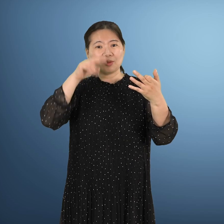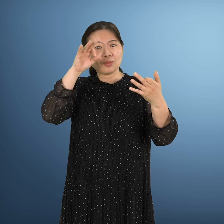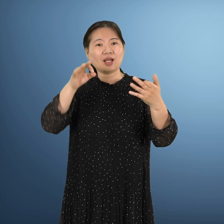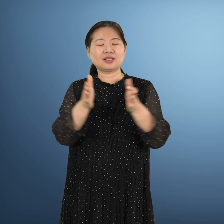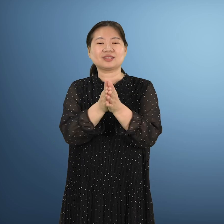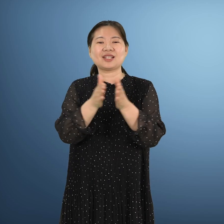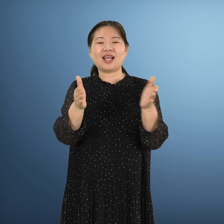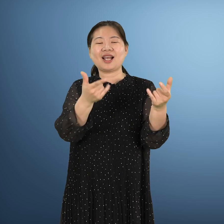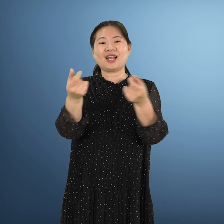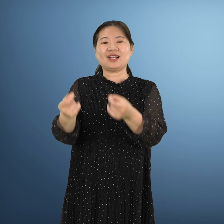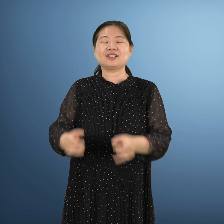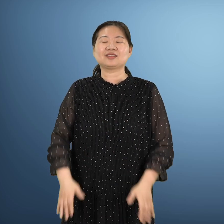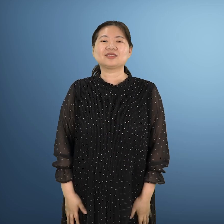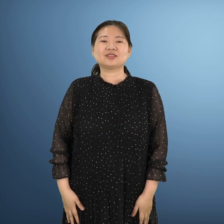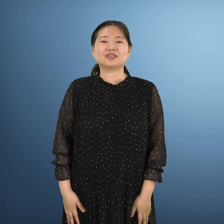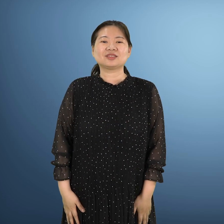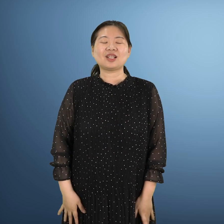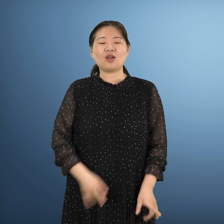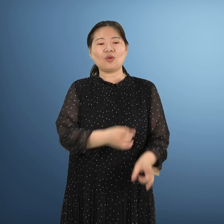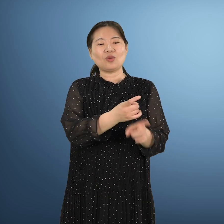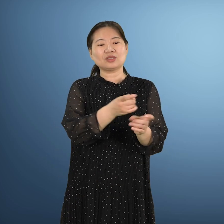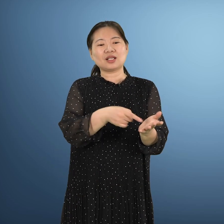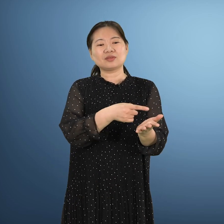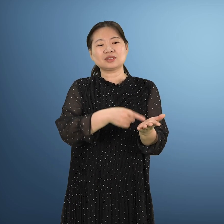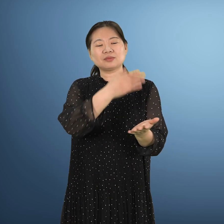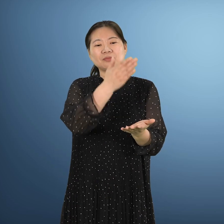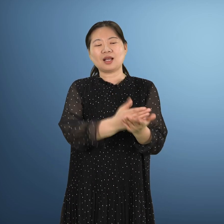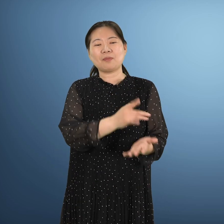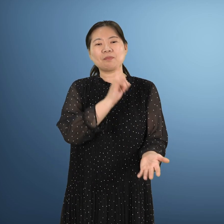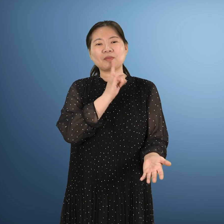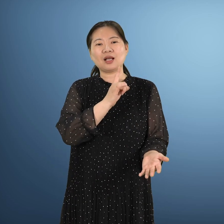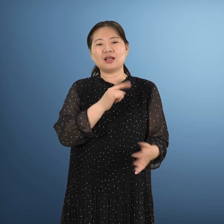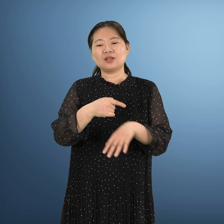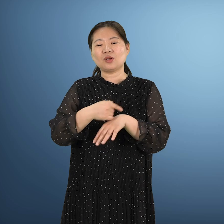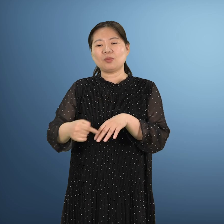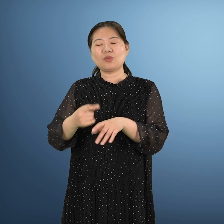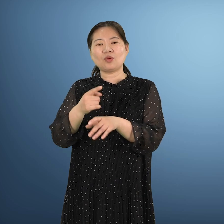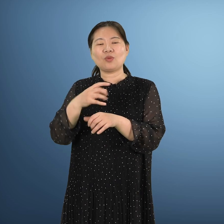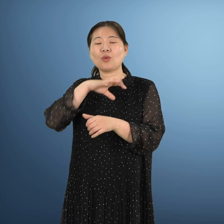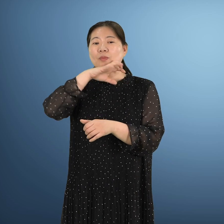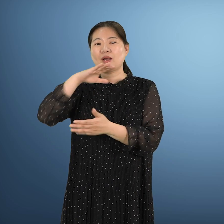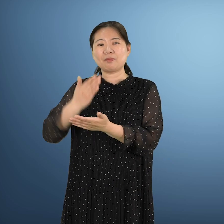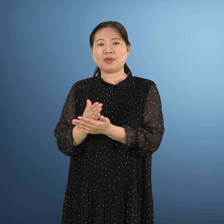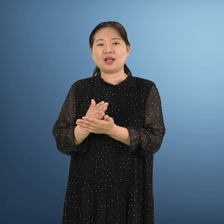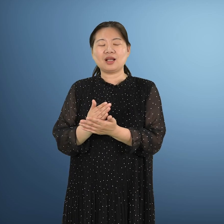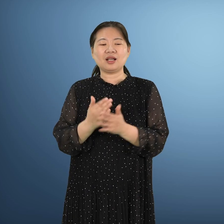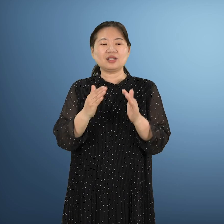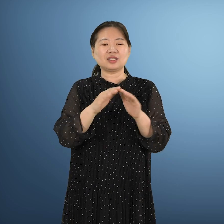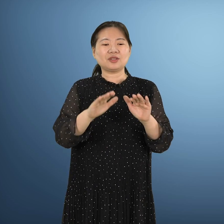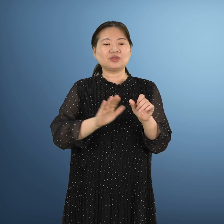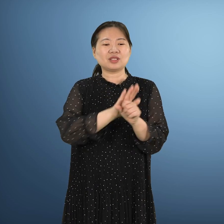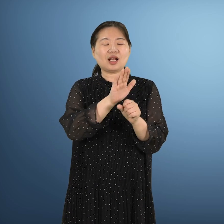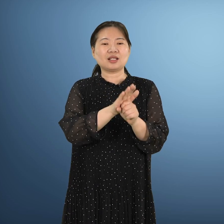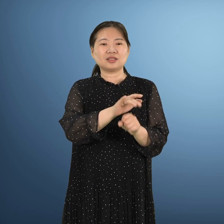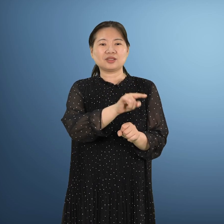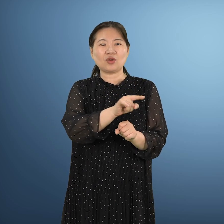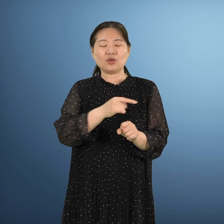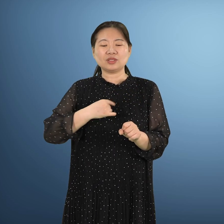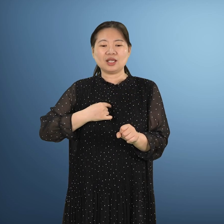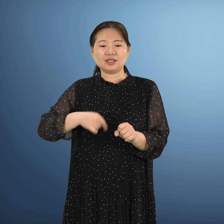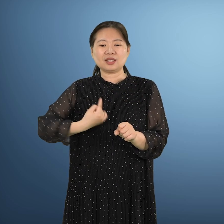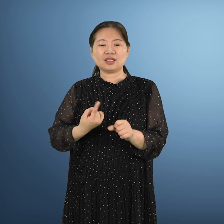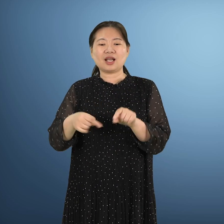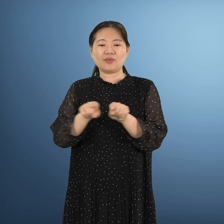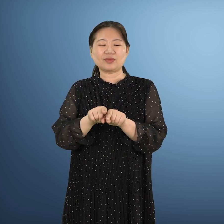같이 시작. 원수를 갚지 말며 동포를 원망하지 말며 내 이웃 사랑하기를 내 자신과